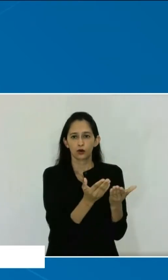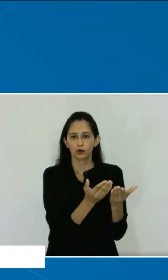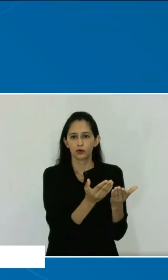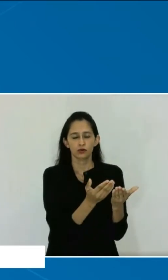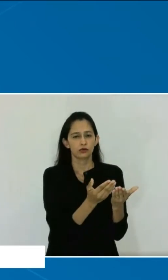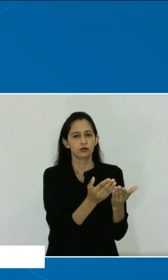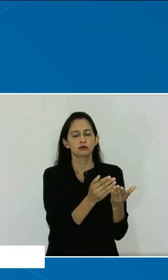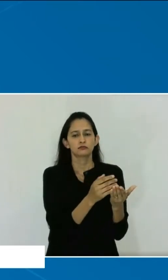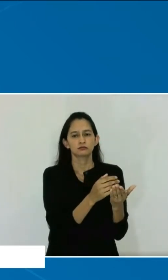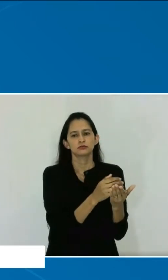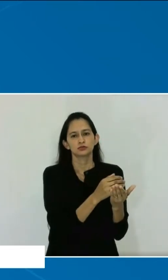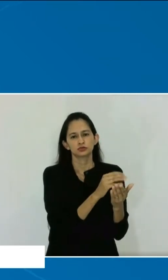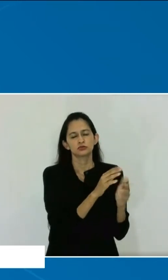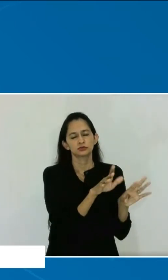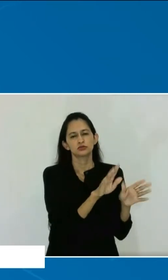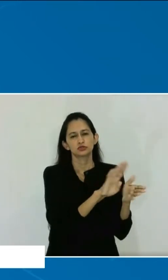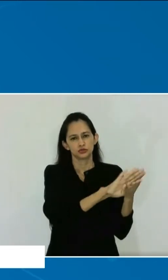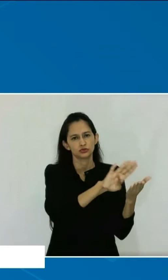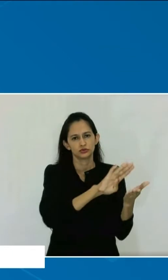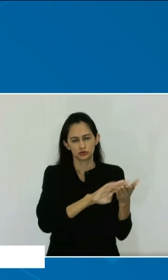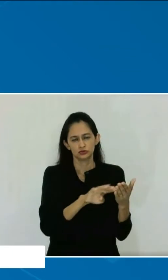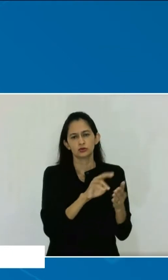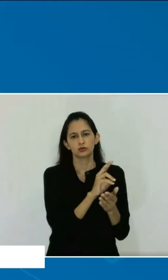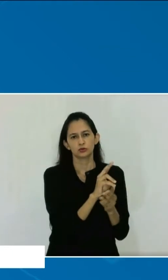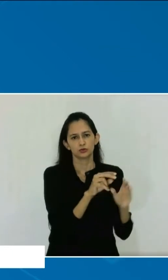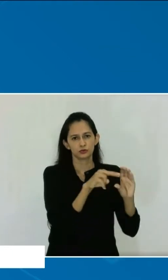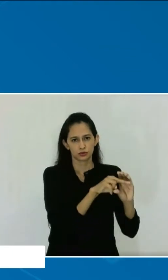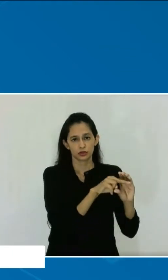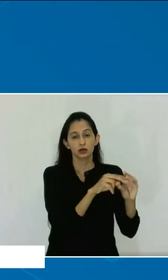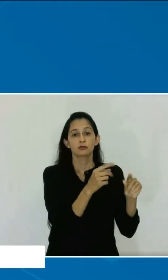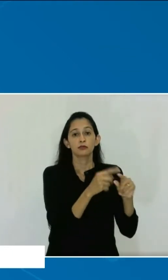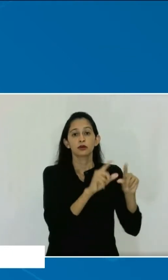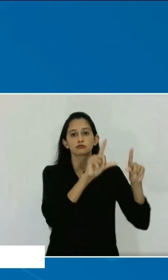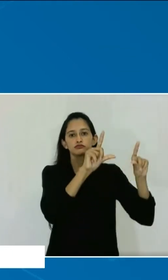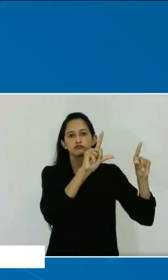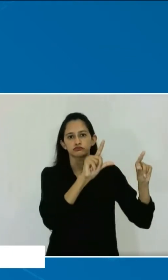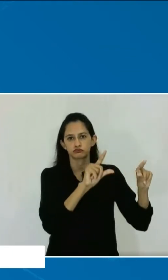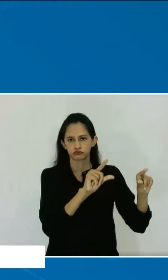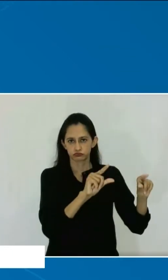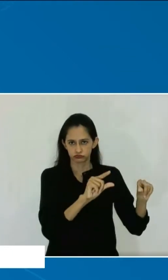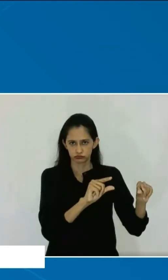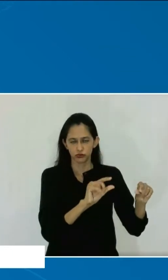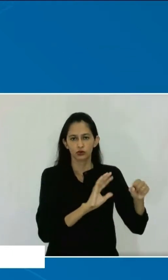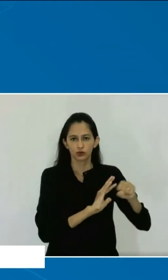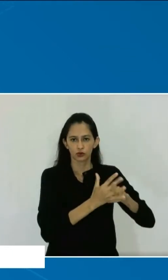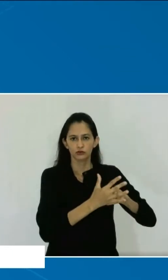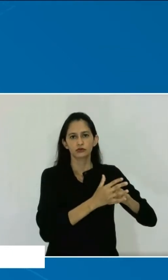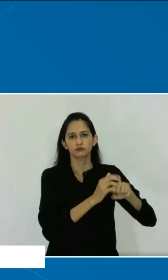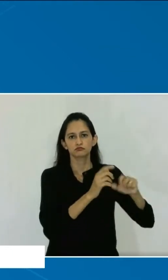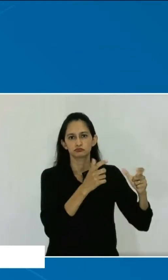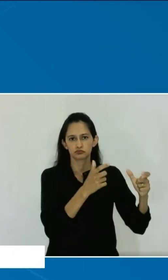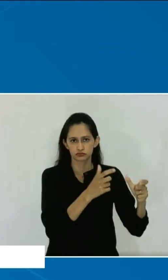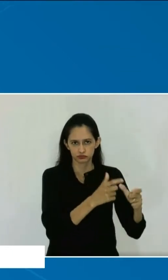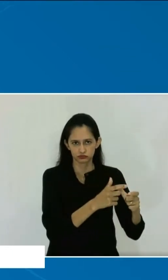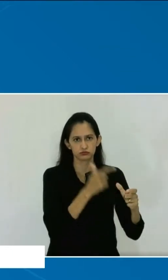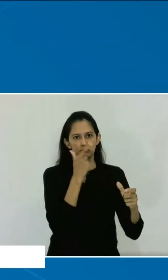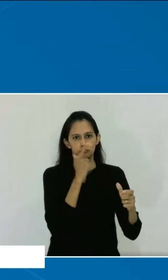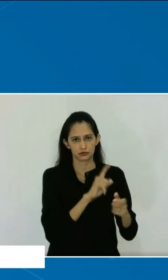grande parte dessa UTI em função das taxas ter diminuído nesse processo, né? Realizamos